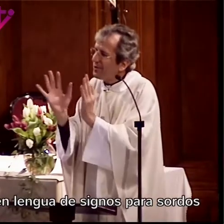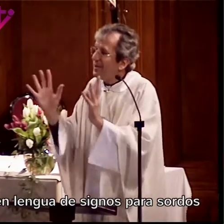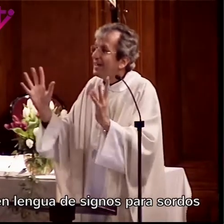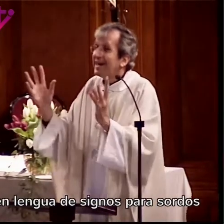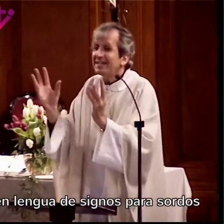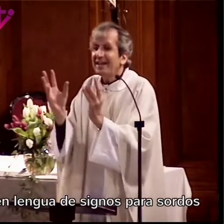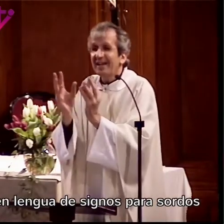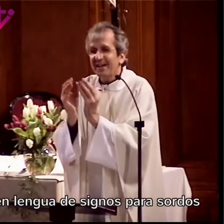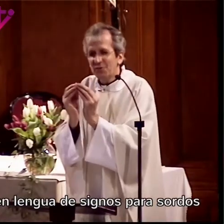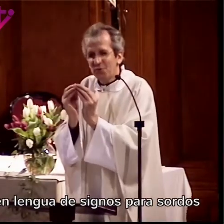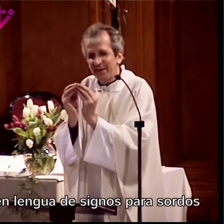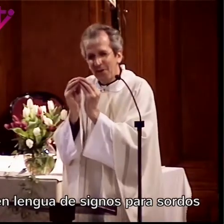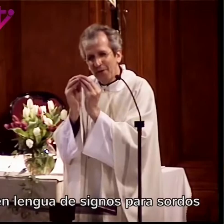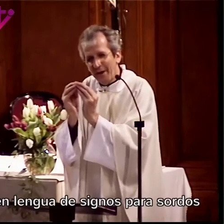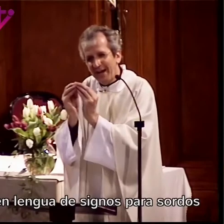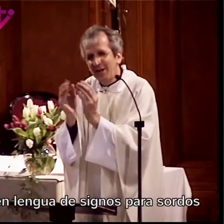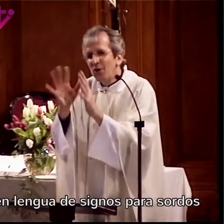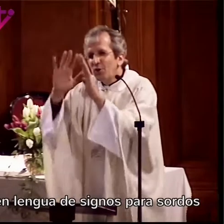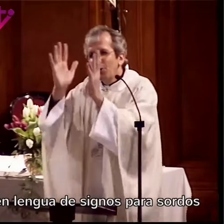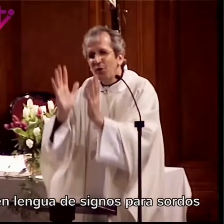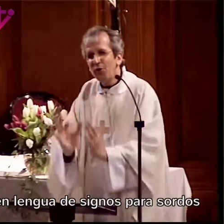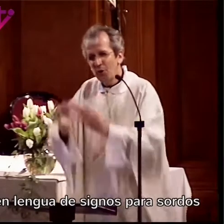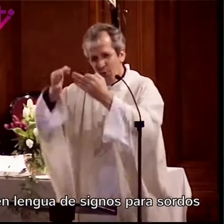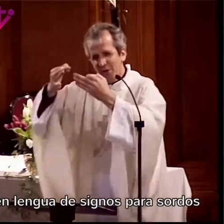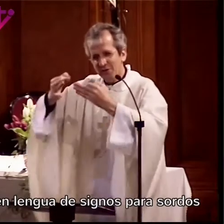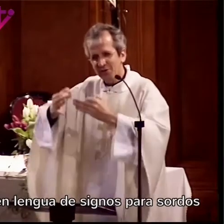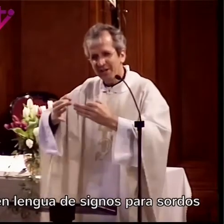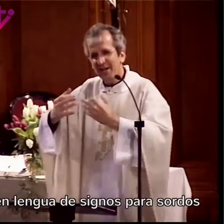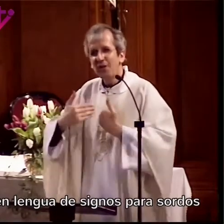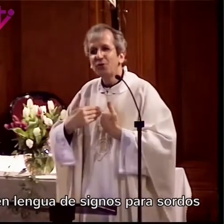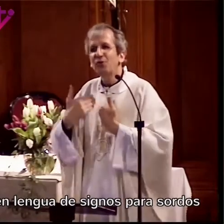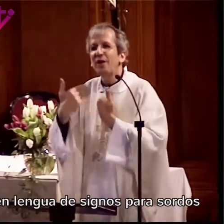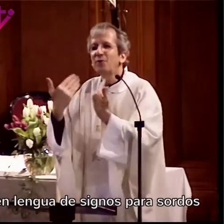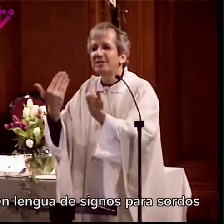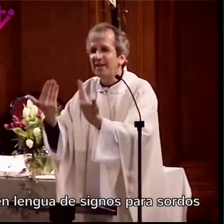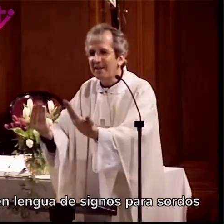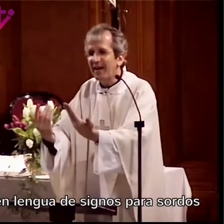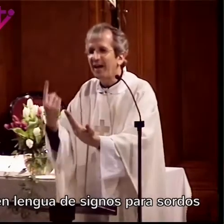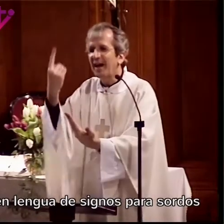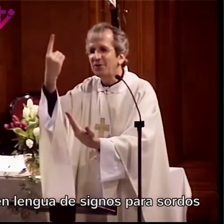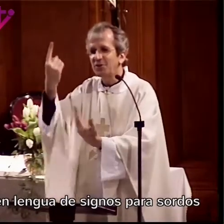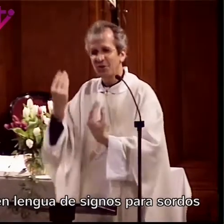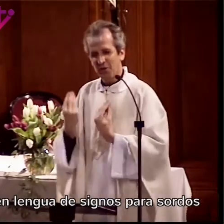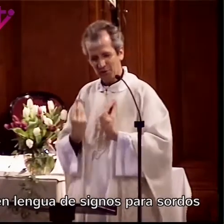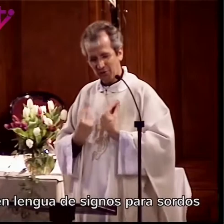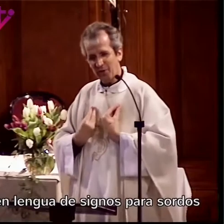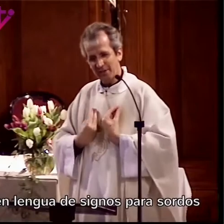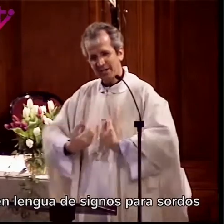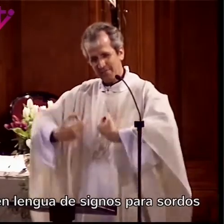es el que resume de alguna manera todo nuestro ser toda nuestra entrega a Dios toda nuestra vida